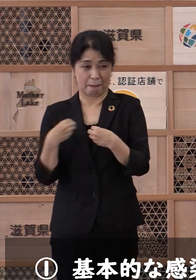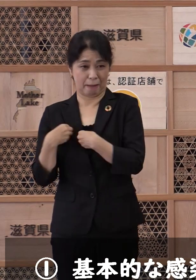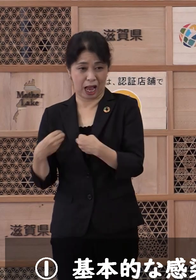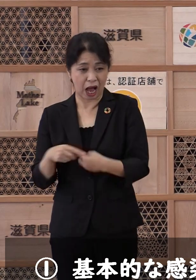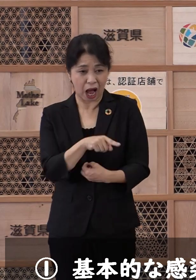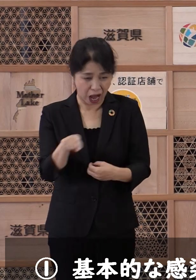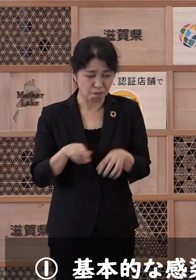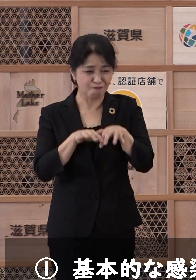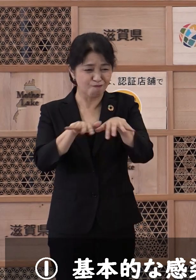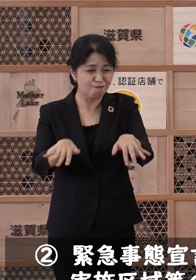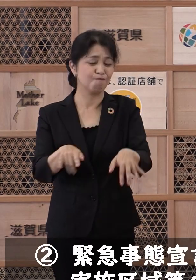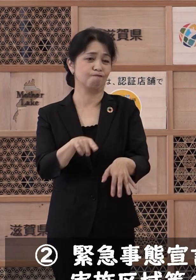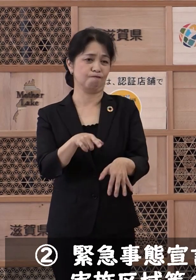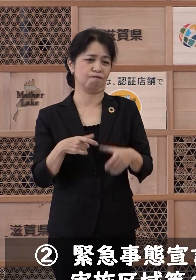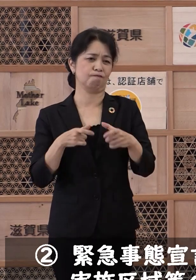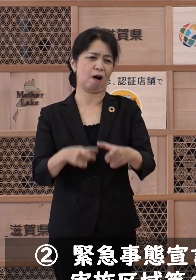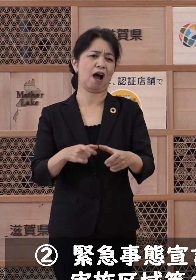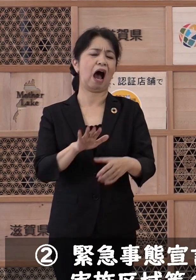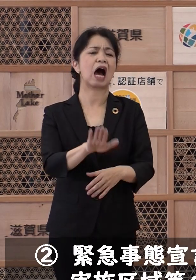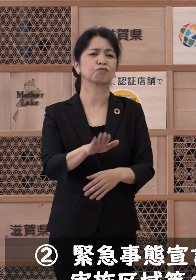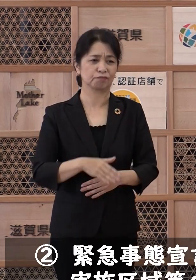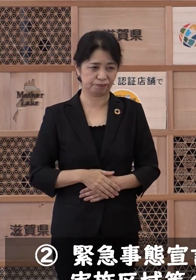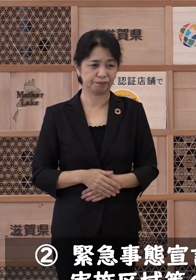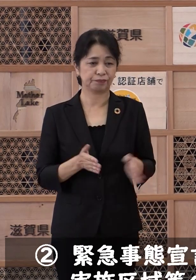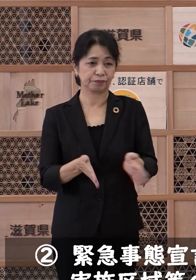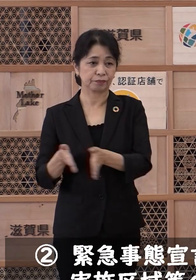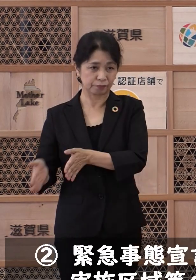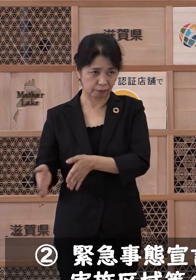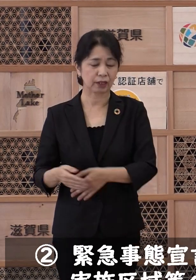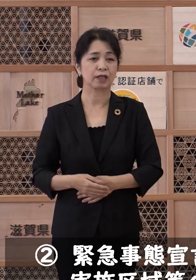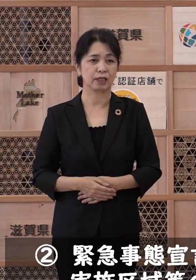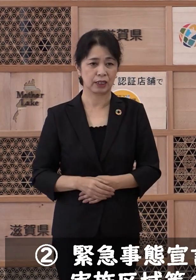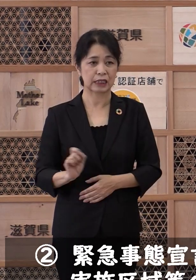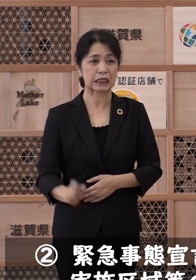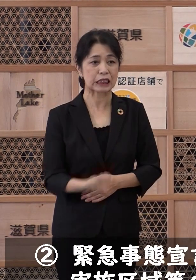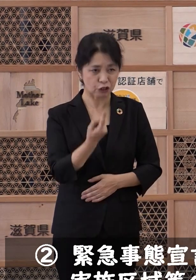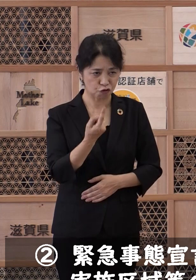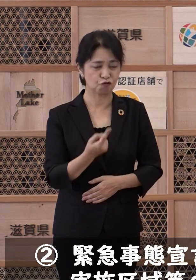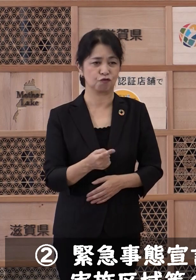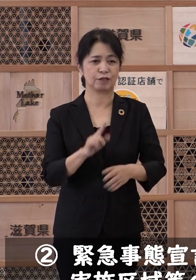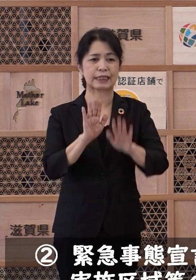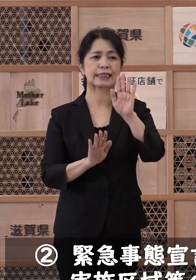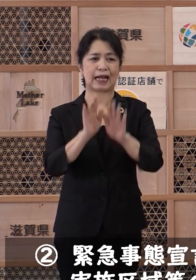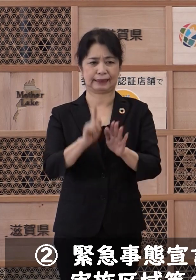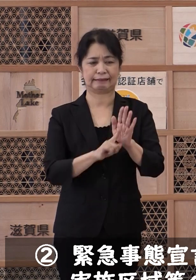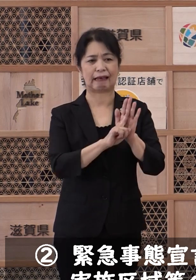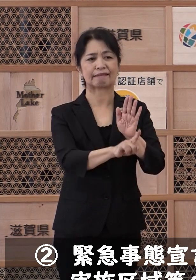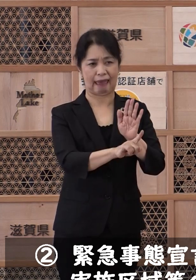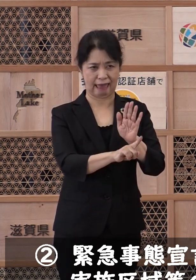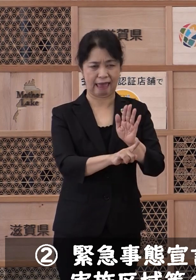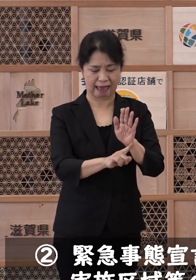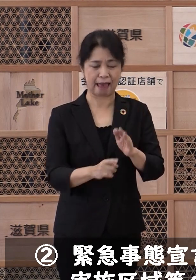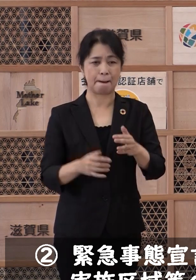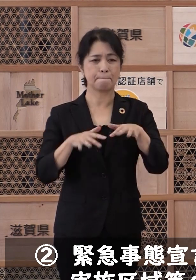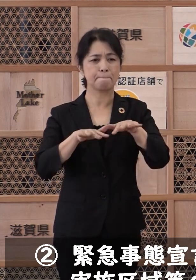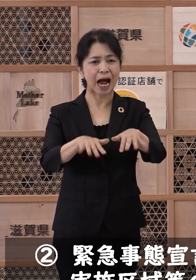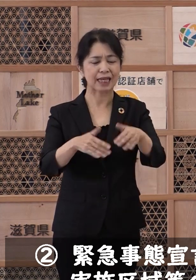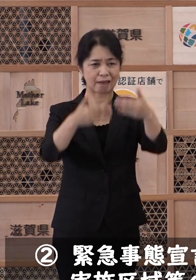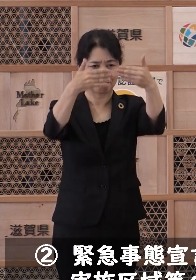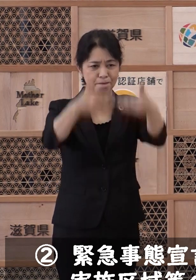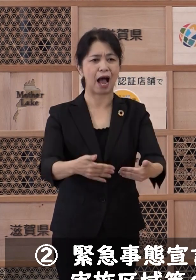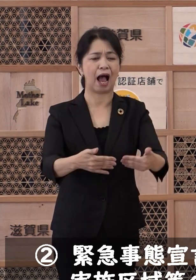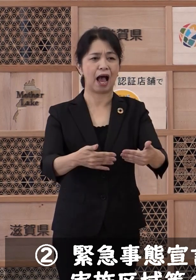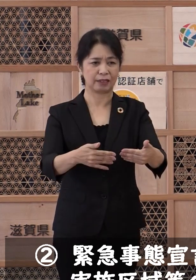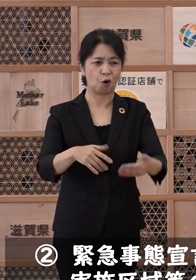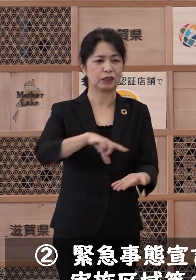されております。二つ目は緊急事態宣言対象地域、まん延防止等重点措置実施地区